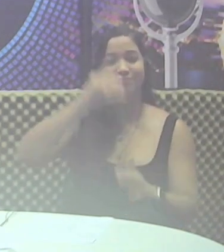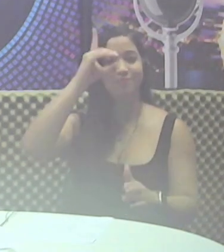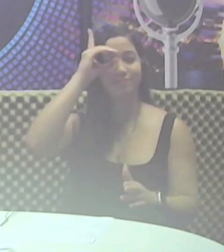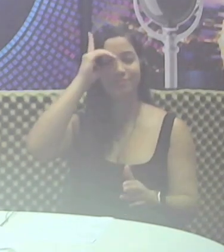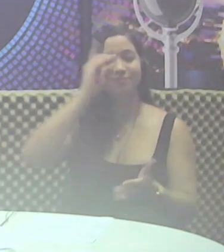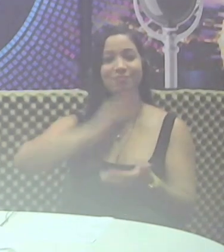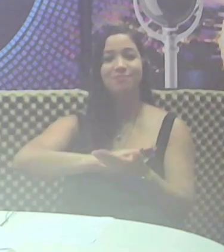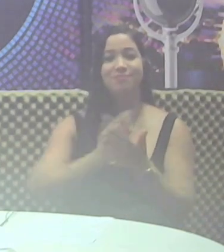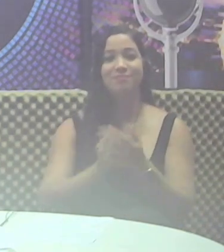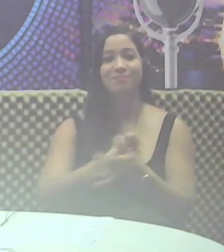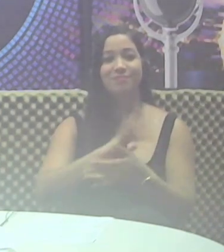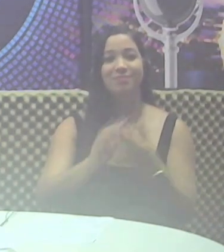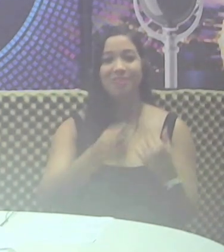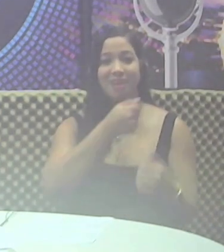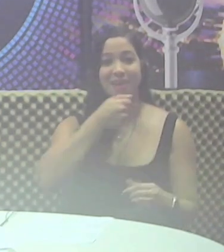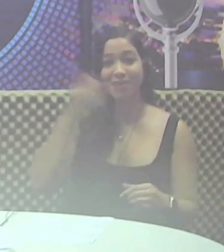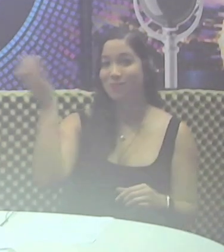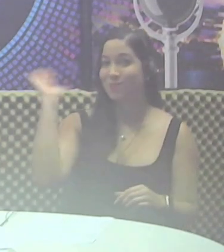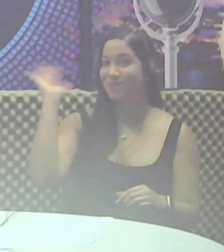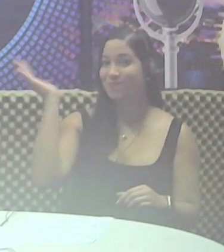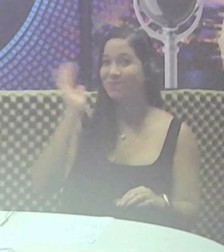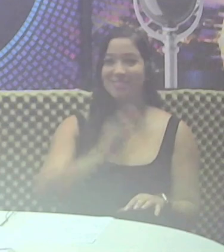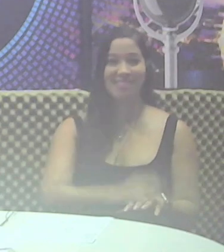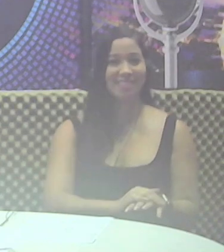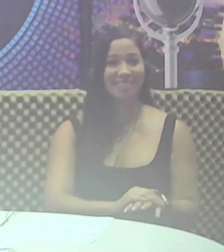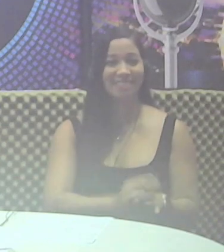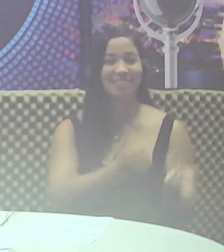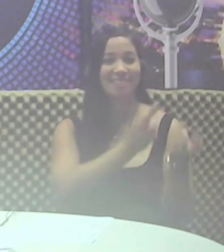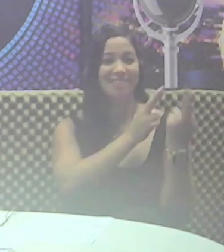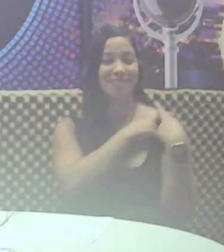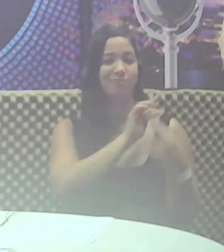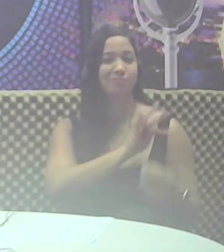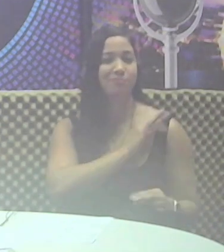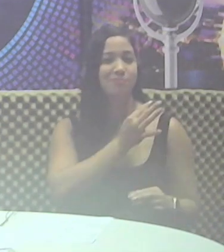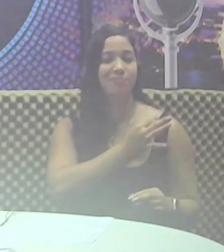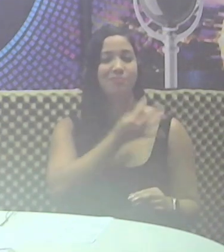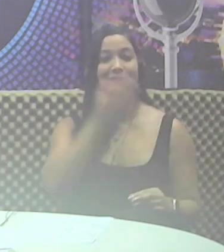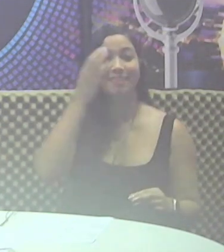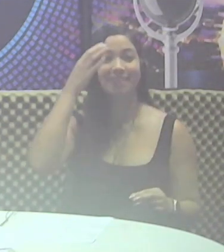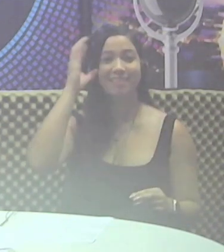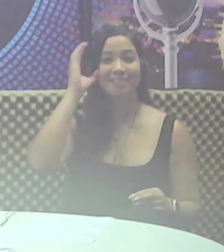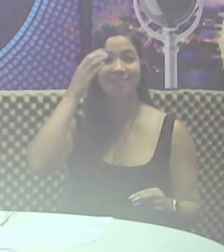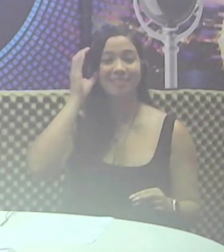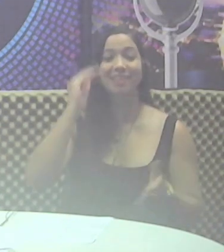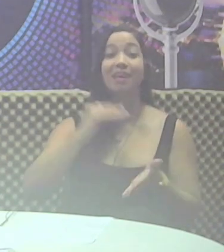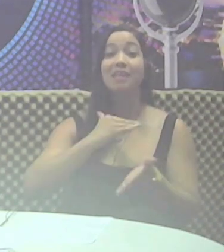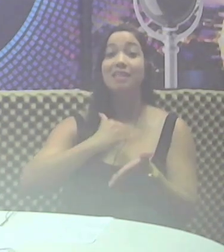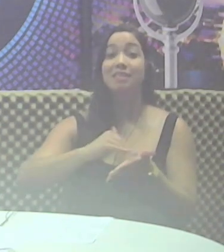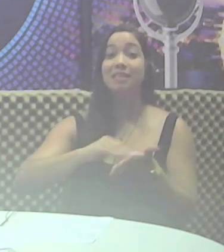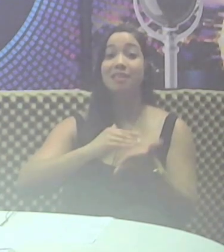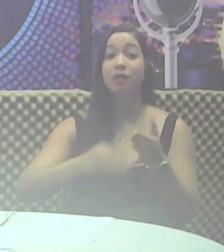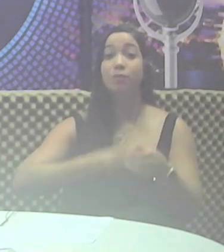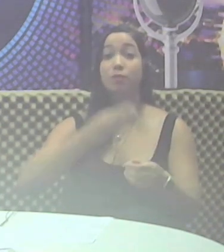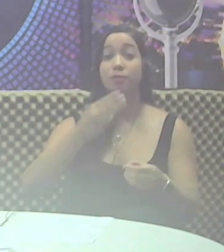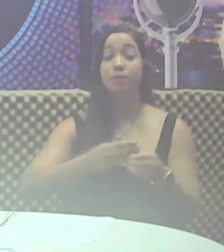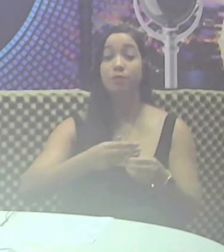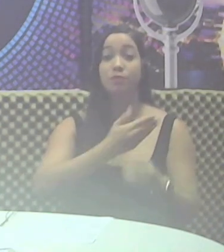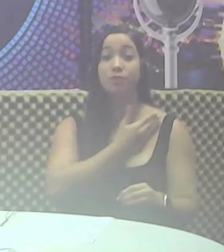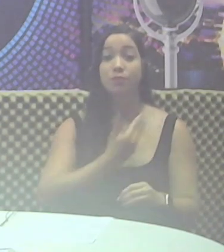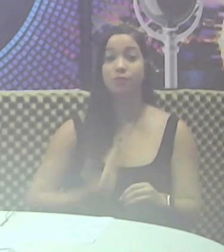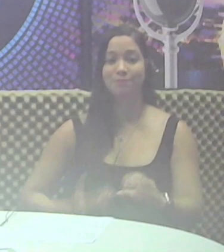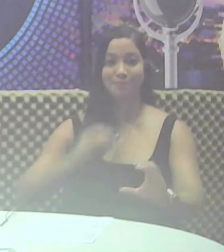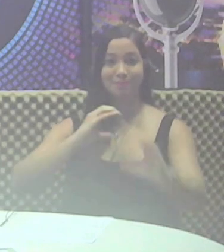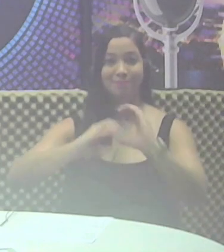Aires. Tradução em Libras Amanda Valentim. Responsável técnico Cristiano Silva. Secretário Municipal de